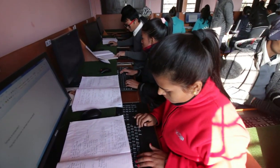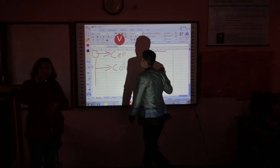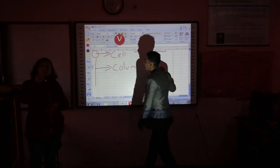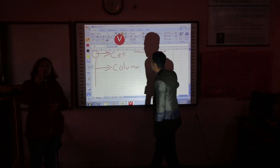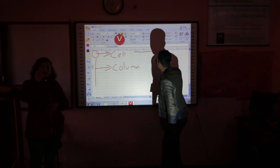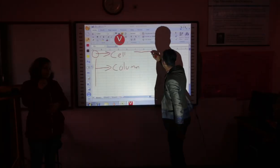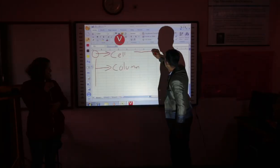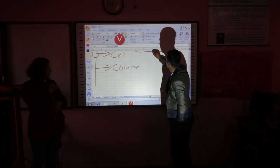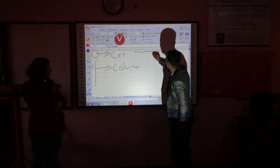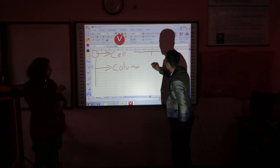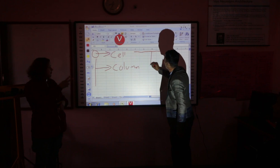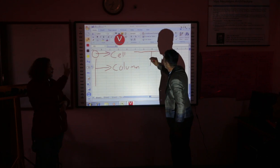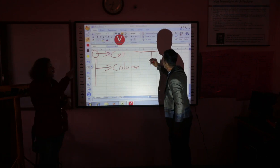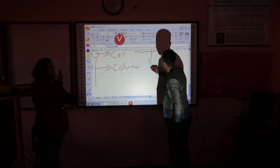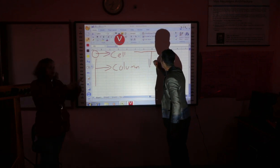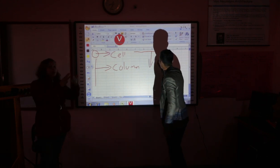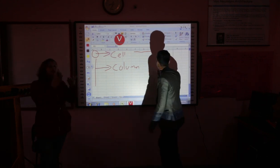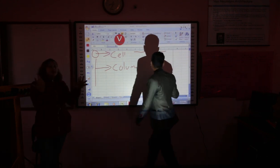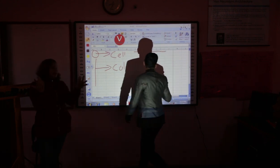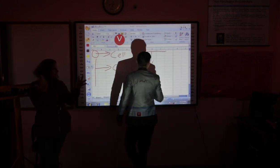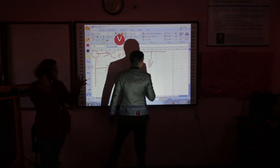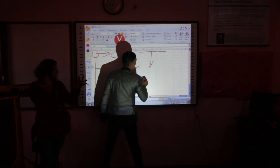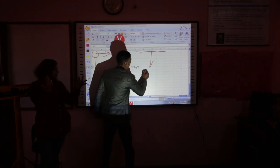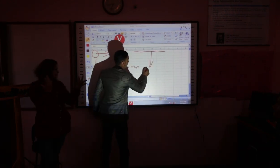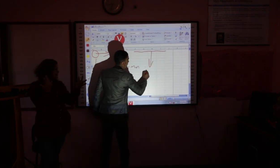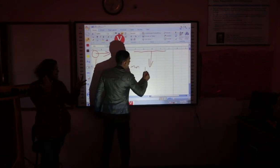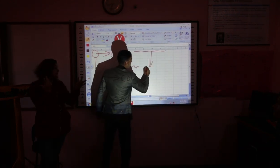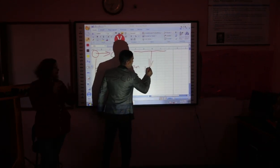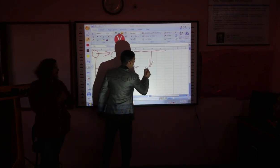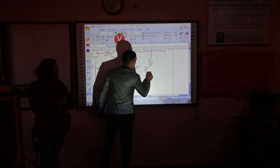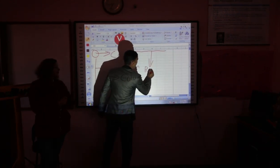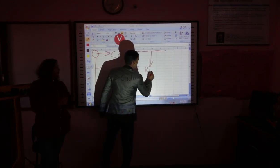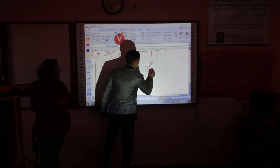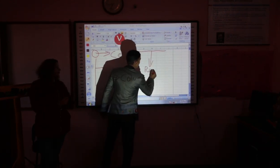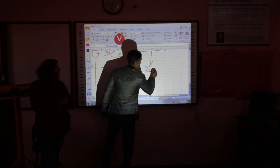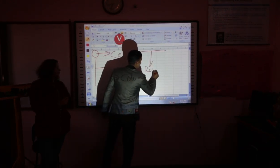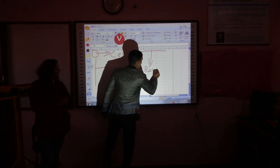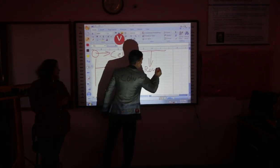भनेर इन्टरएक्टिभ स्मार्ट बोर्डको प्रयोग गरी अध्यापन गराइन्छ